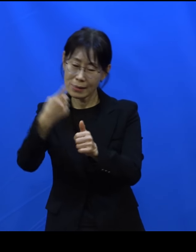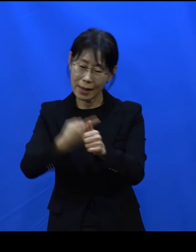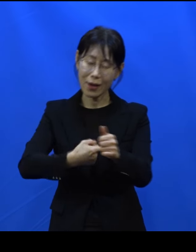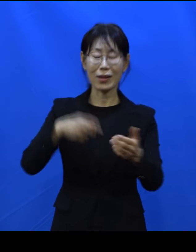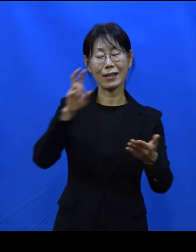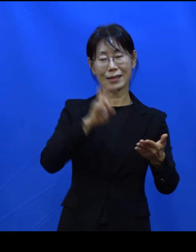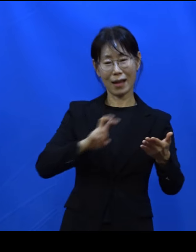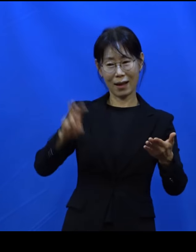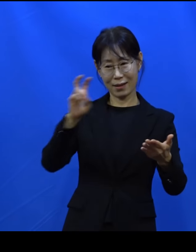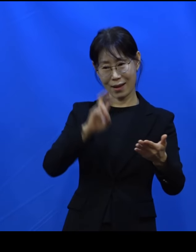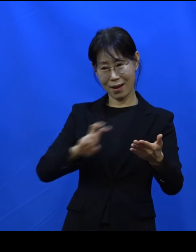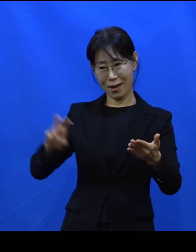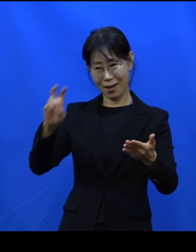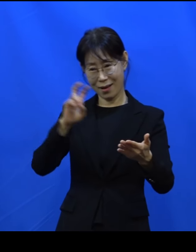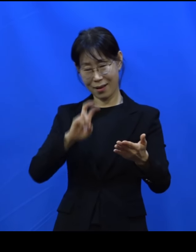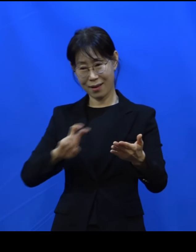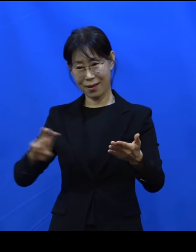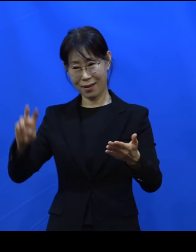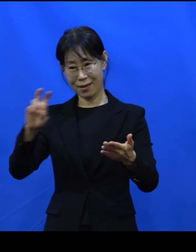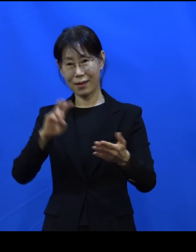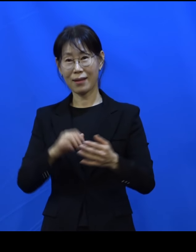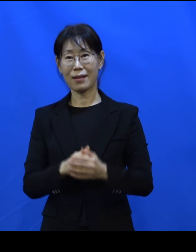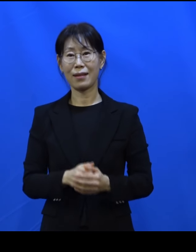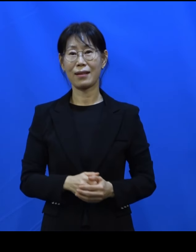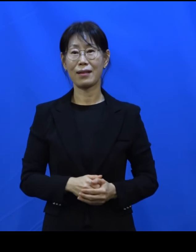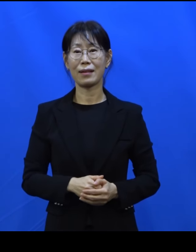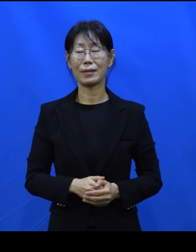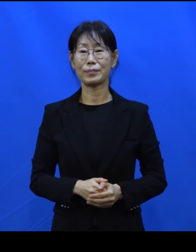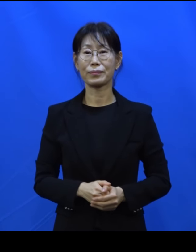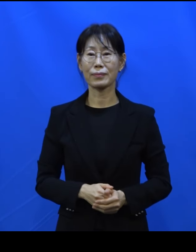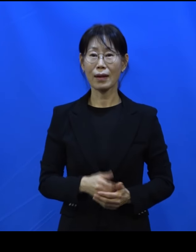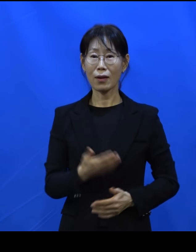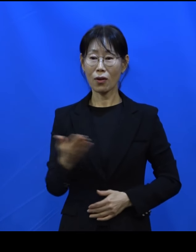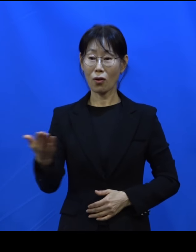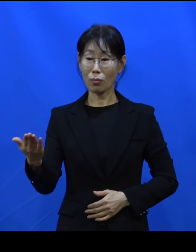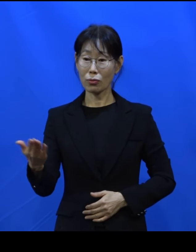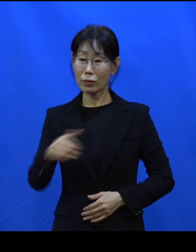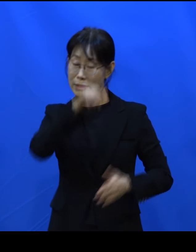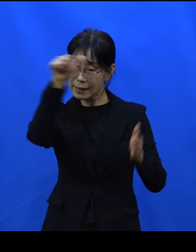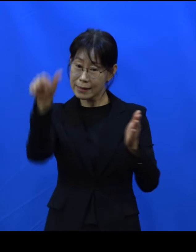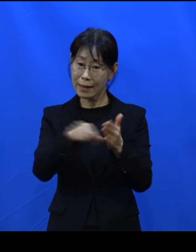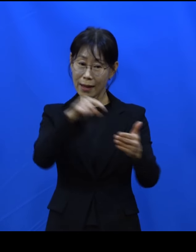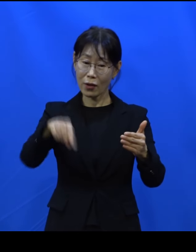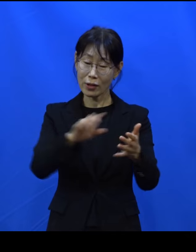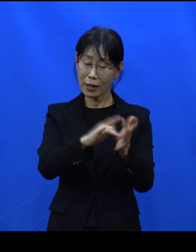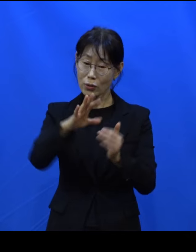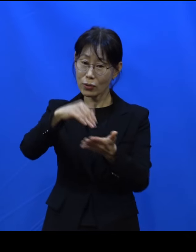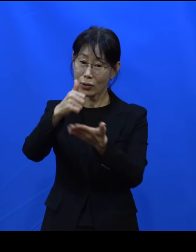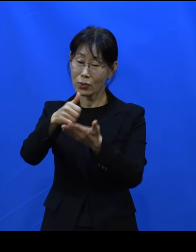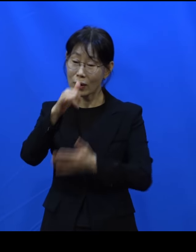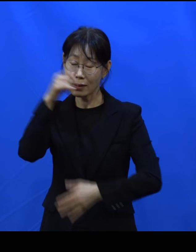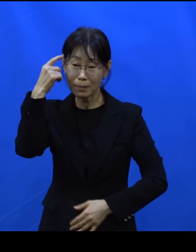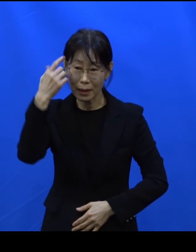우리는 너무 많은 걸 주목하다가 단 한 가지를 놓쳤습니다. 예수 그리스도.